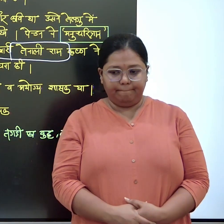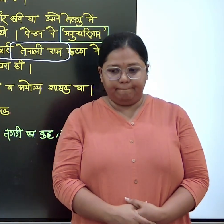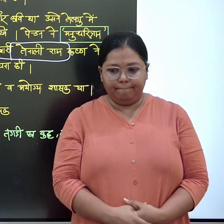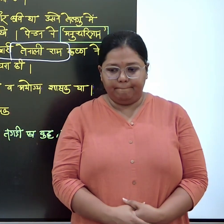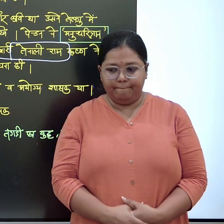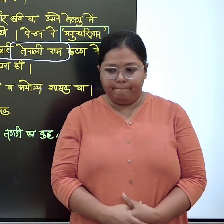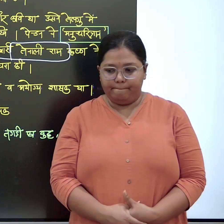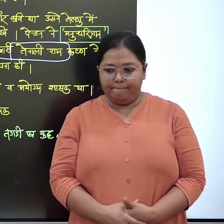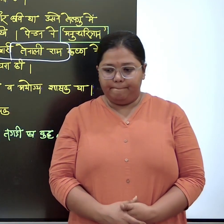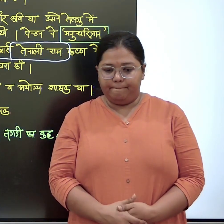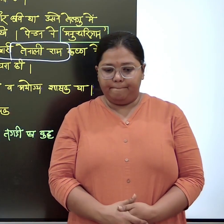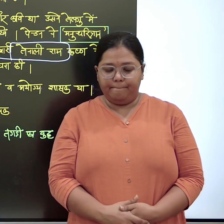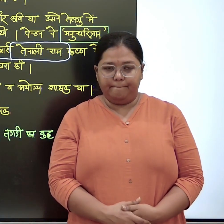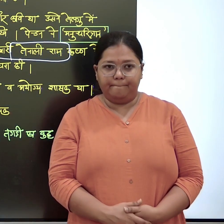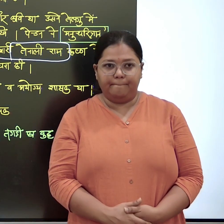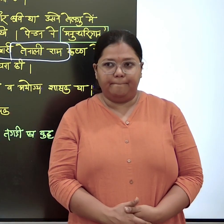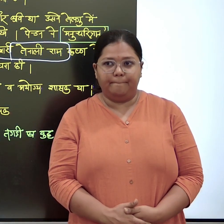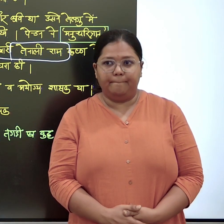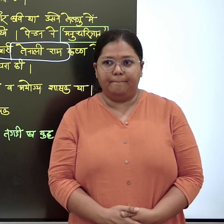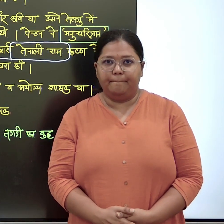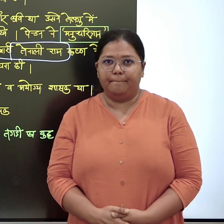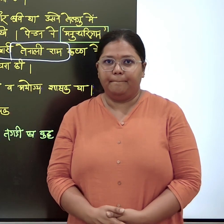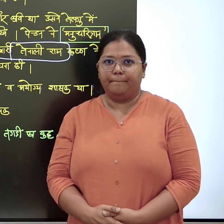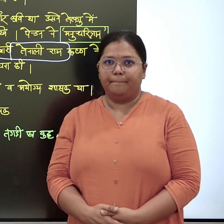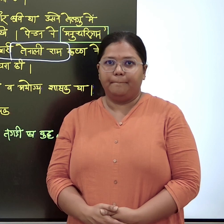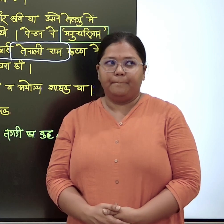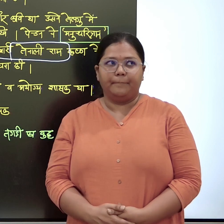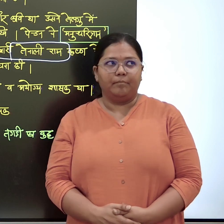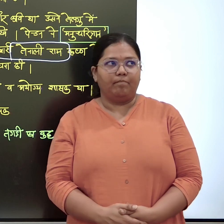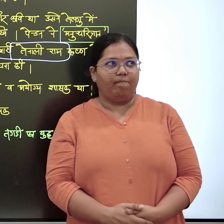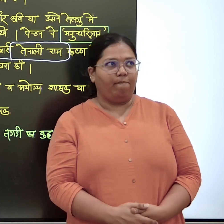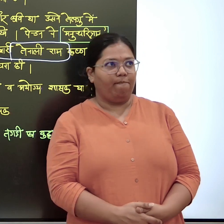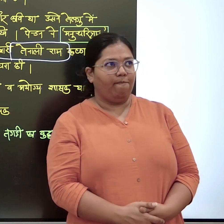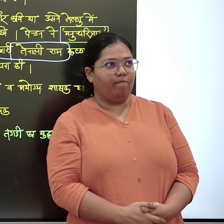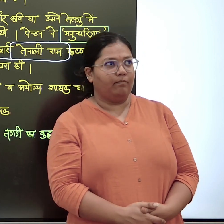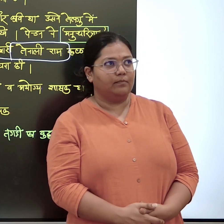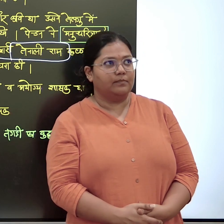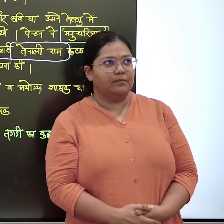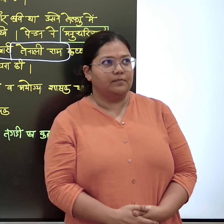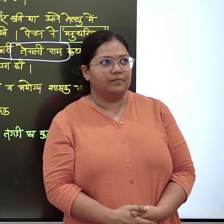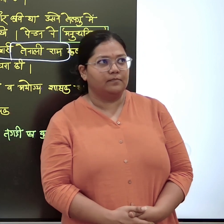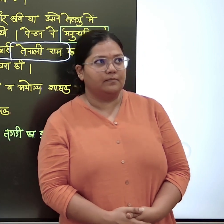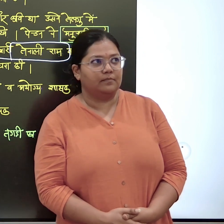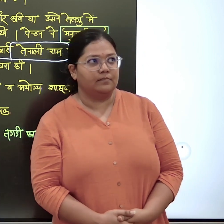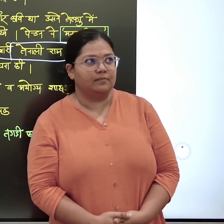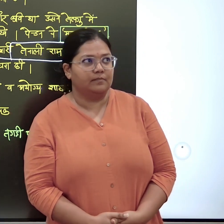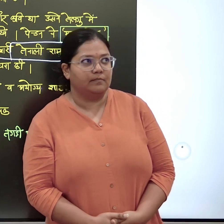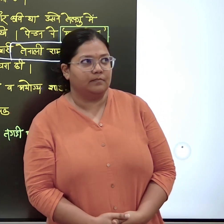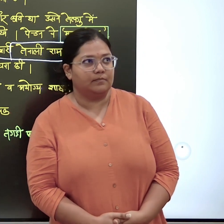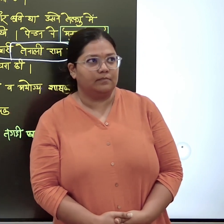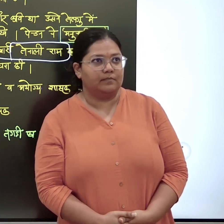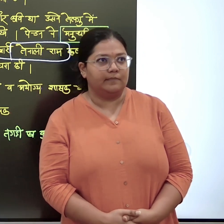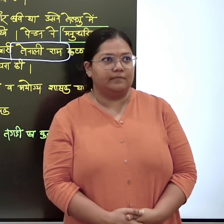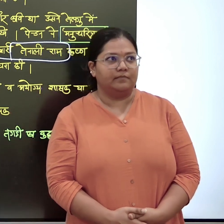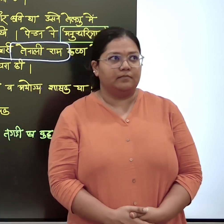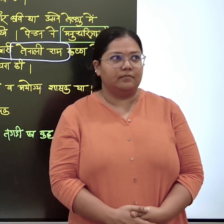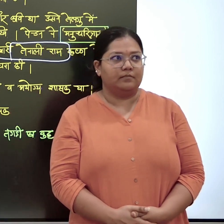नेक्स्ट आते हैं तीसरे नंबर पे, लिखो, अभी ये तुलु चल रहा है ना, नेक्स्ट लिखो,